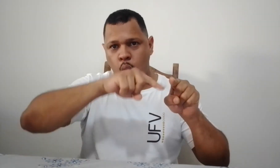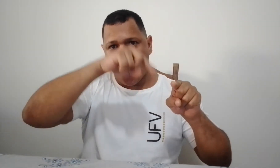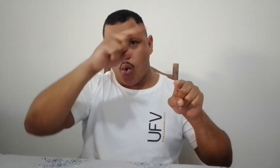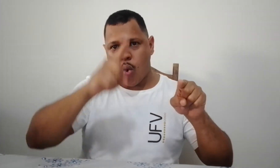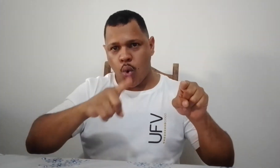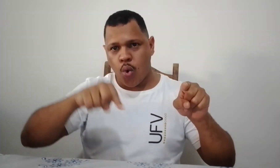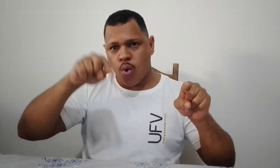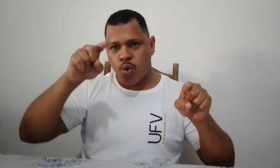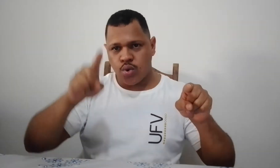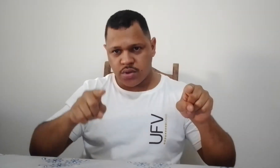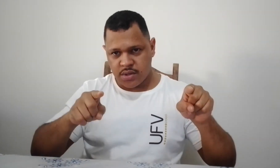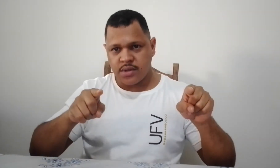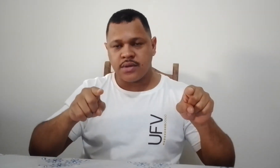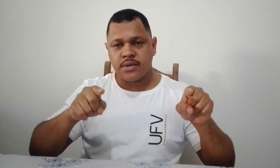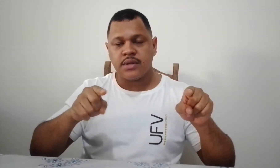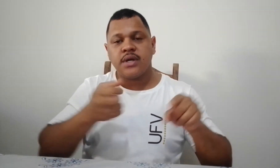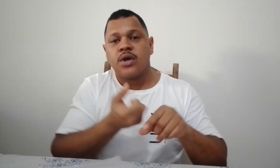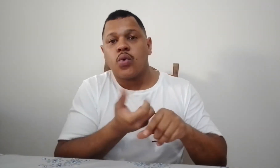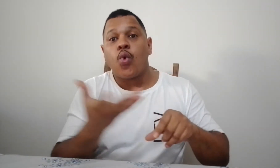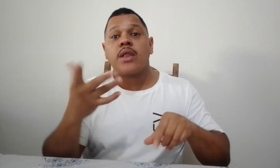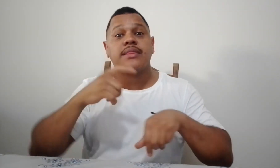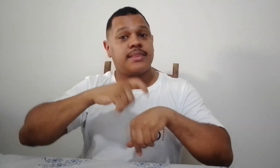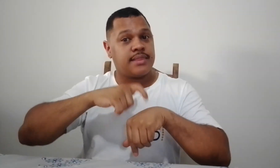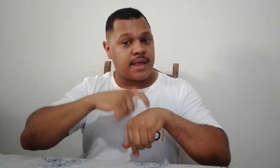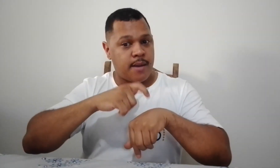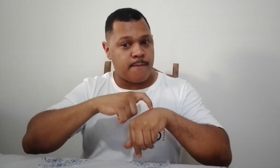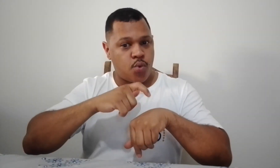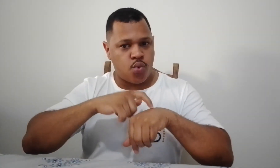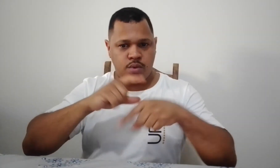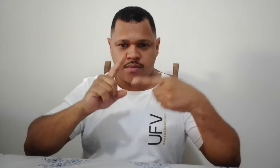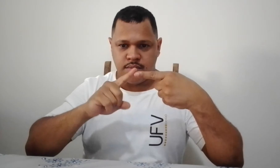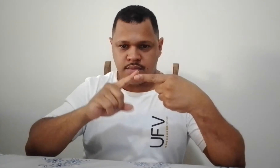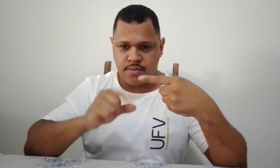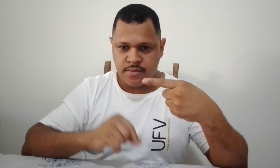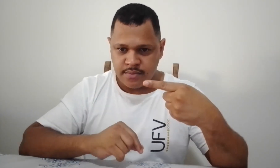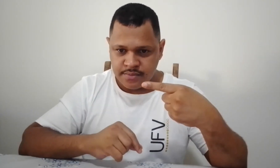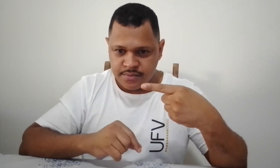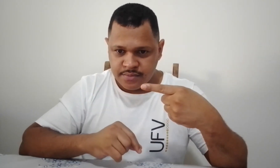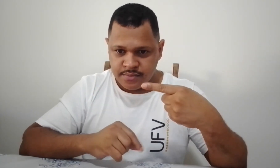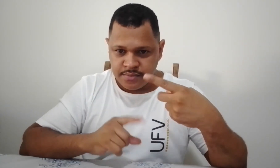ponto inicial da contagem de tempo. A diferença de fase,